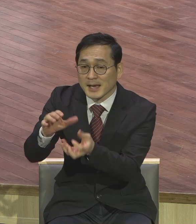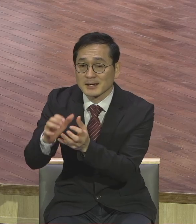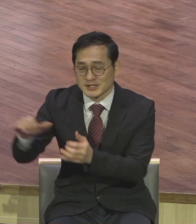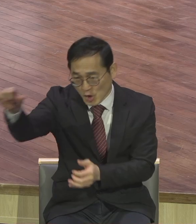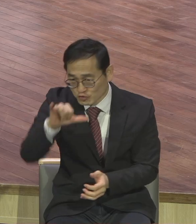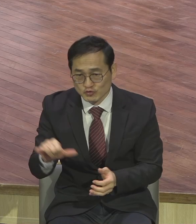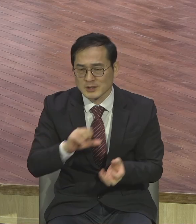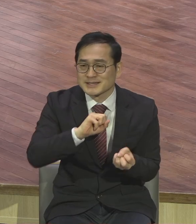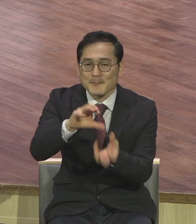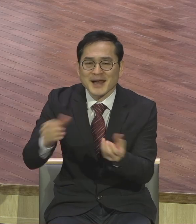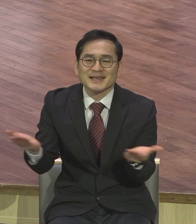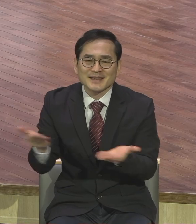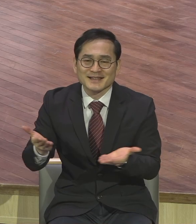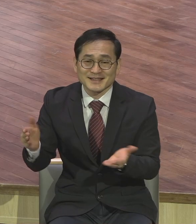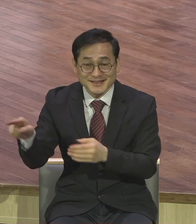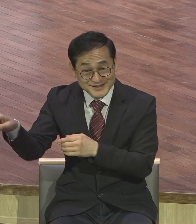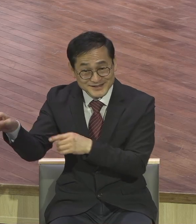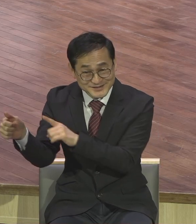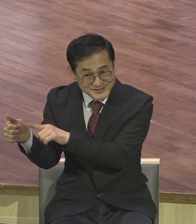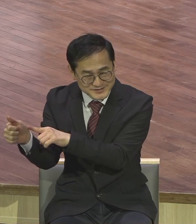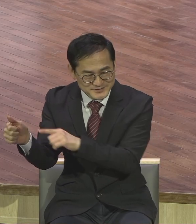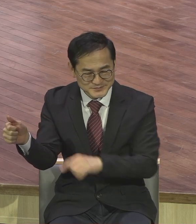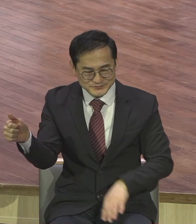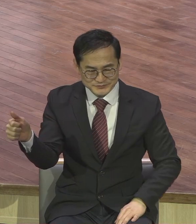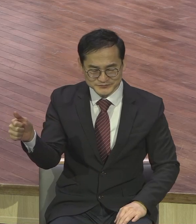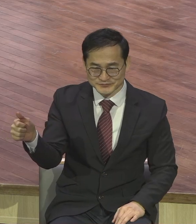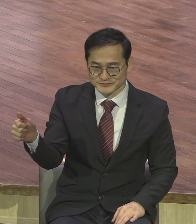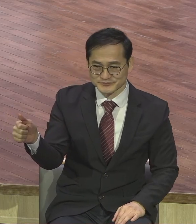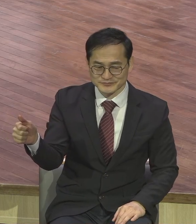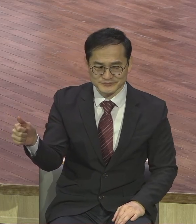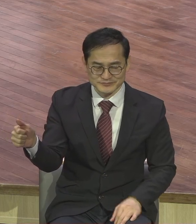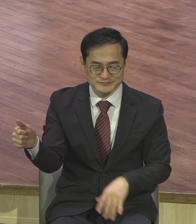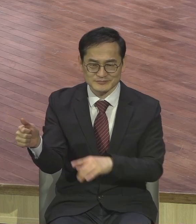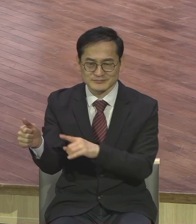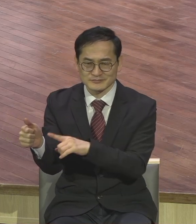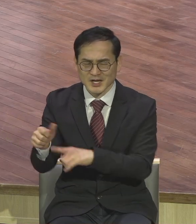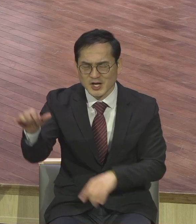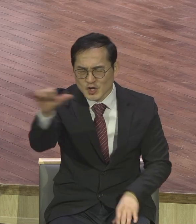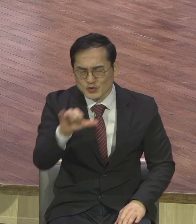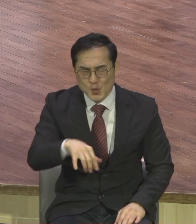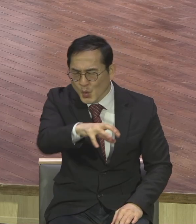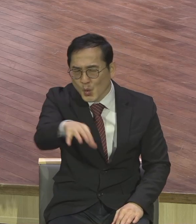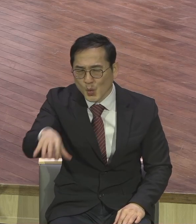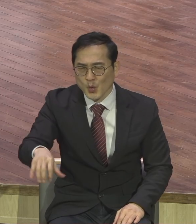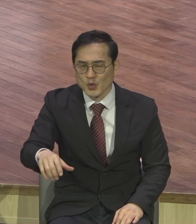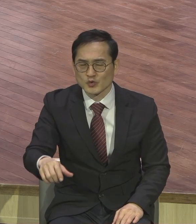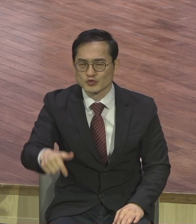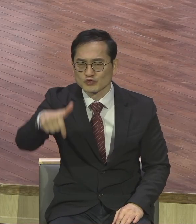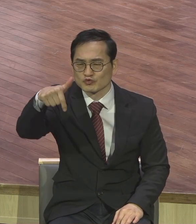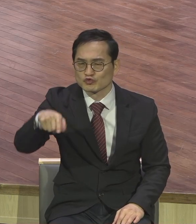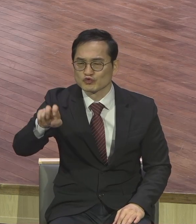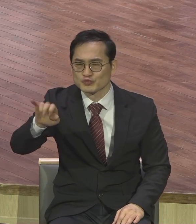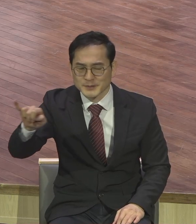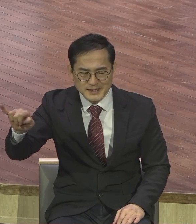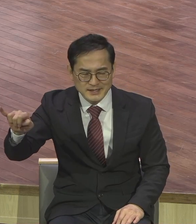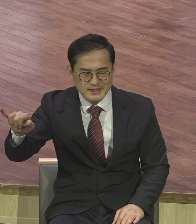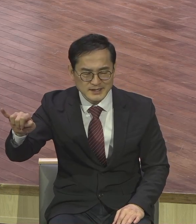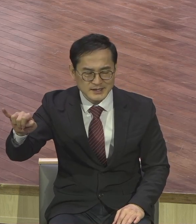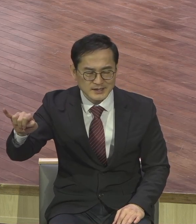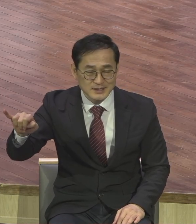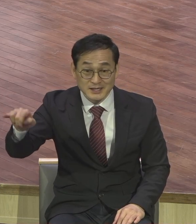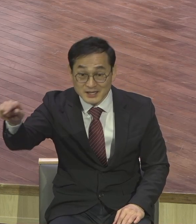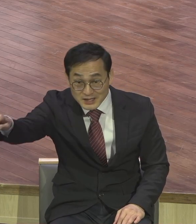왔어요. 저도 그 식품을 먹는데 그야말로 이 막 구미에서도 올라오고 우리 교회로 온대. 난